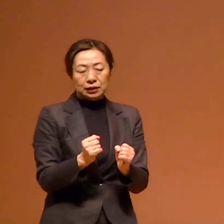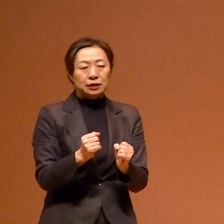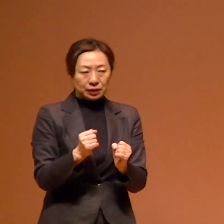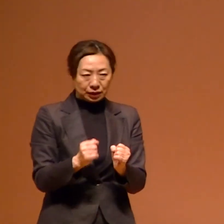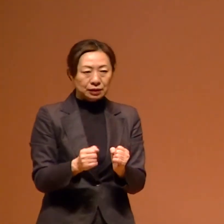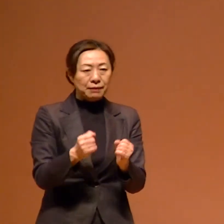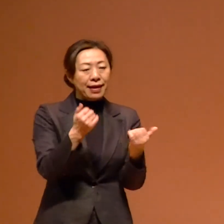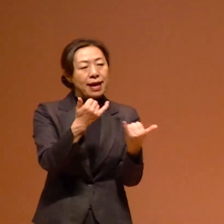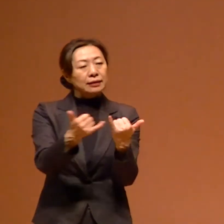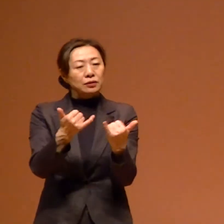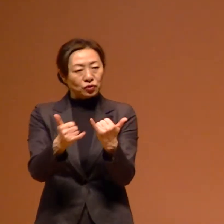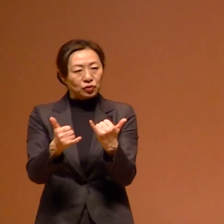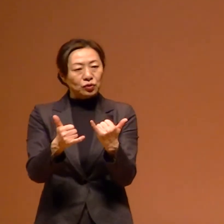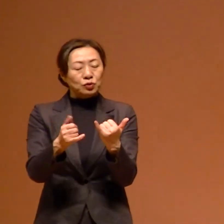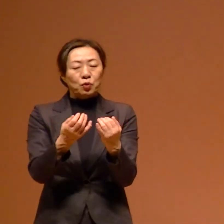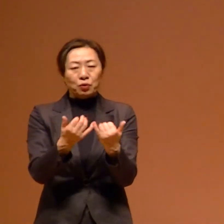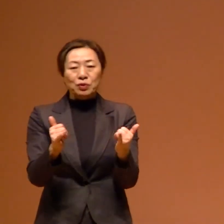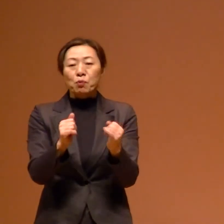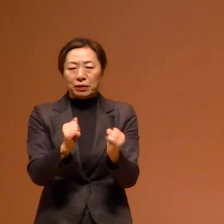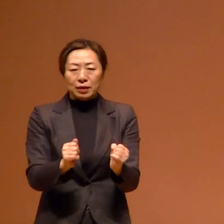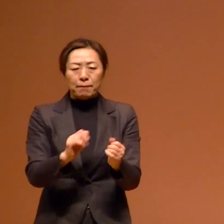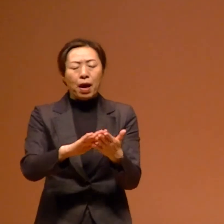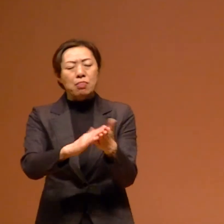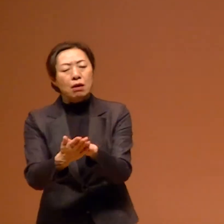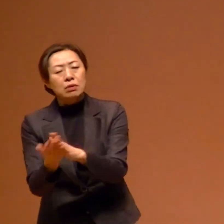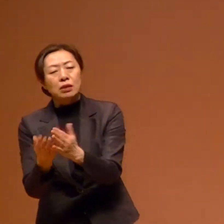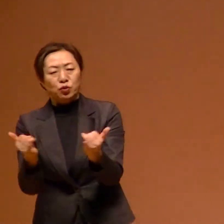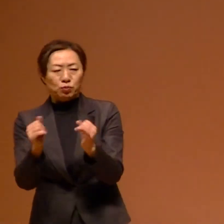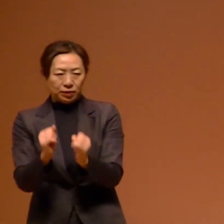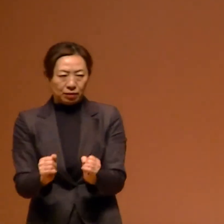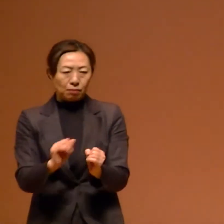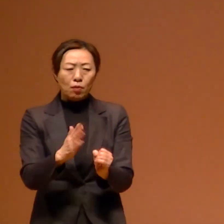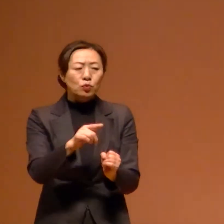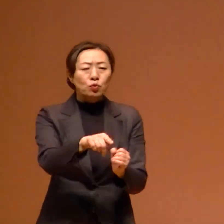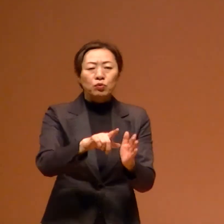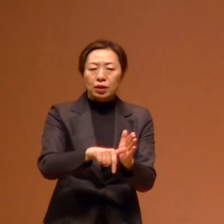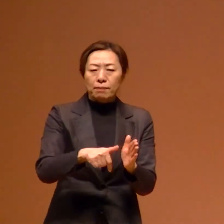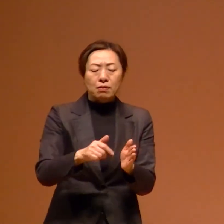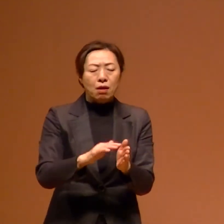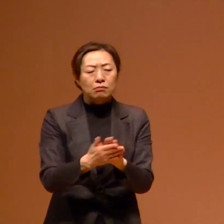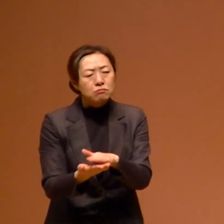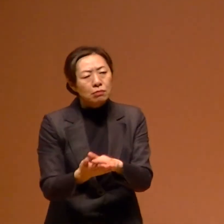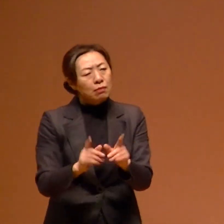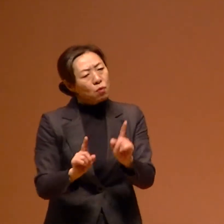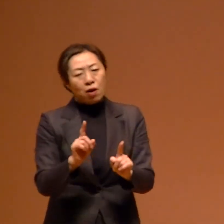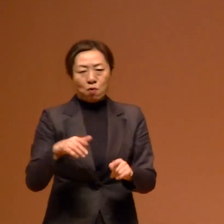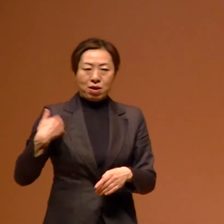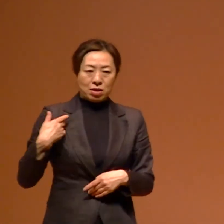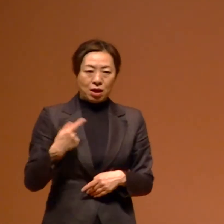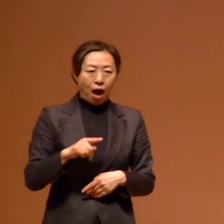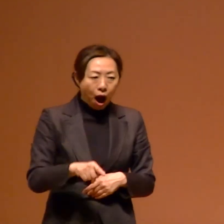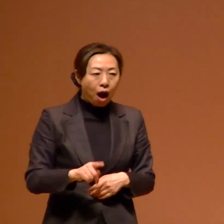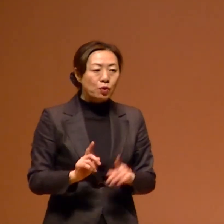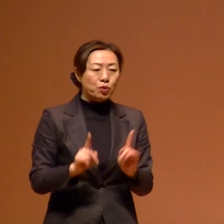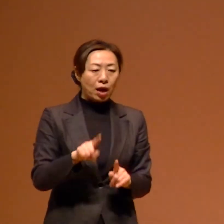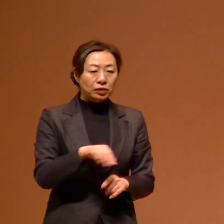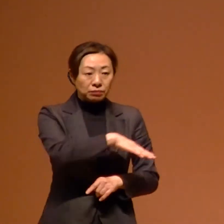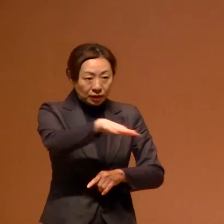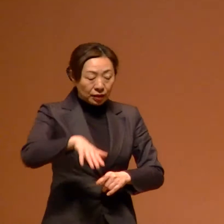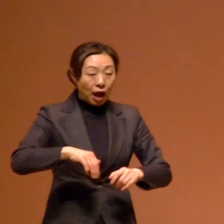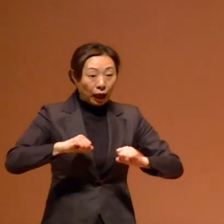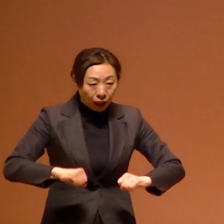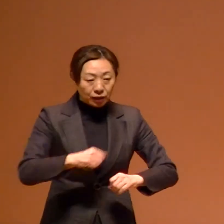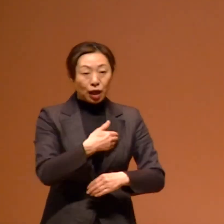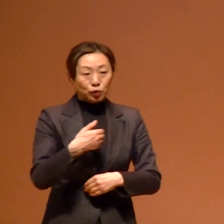も亡くなった方も親類の中で亡くなった方もいるんだけど、その時はまだ分からなかったから、あとりあえずみんな大丈夫だなって。